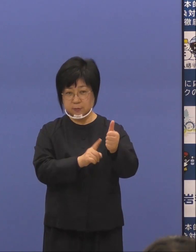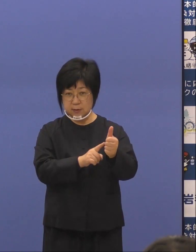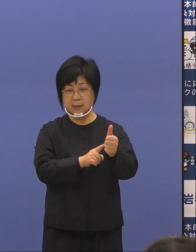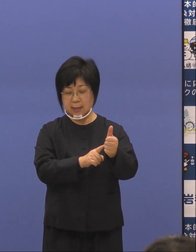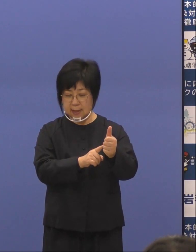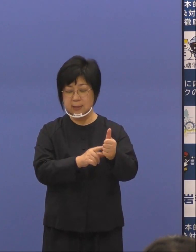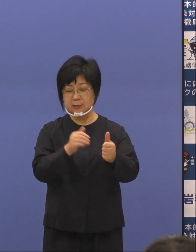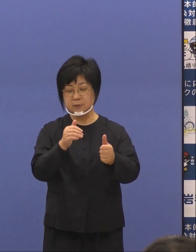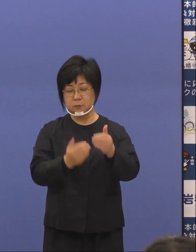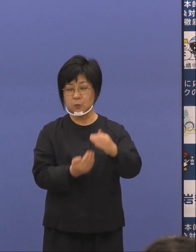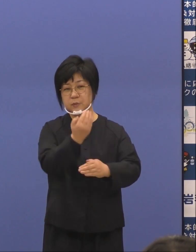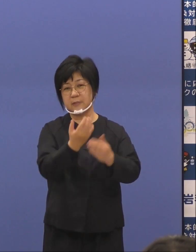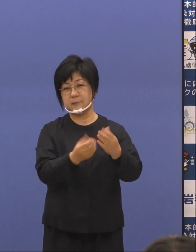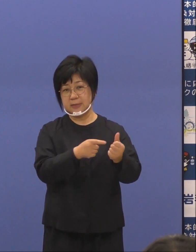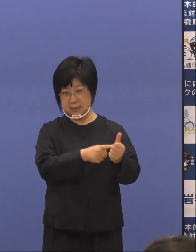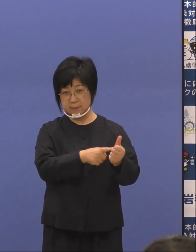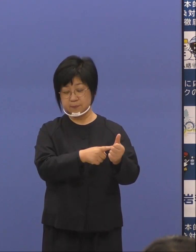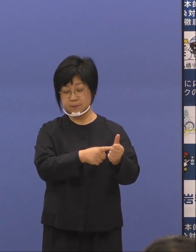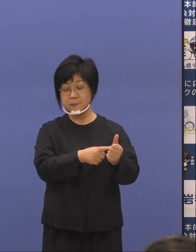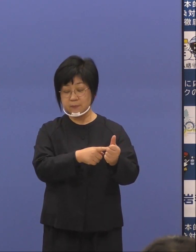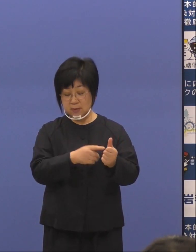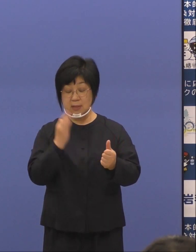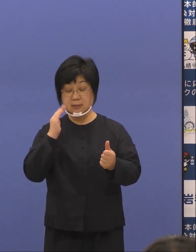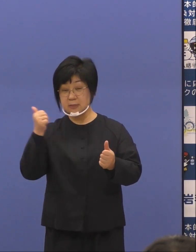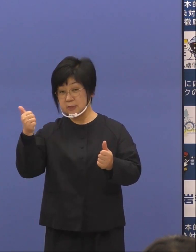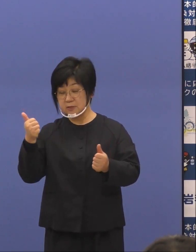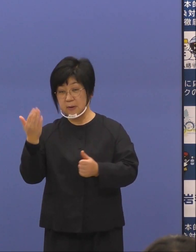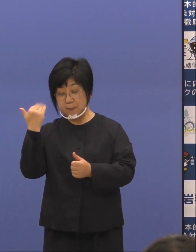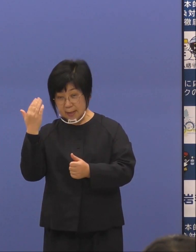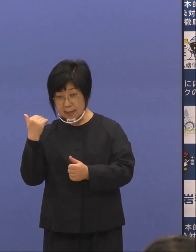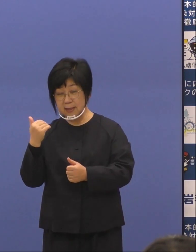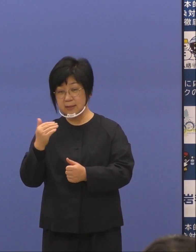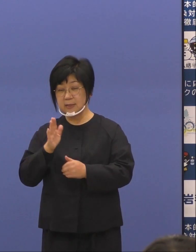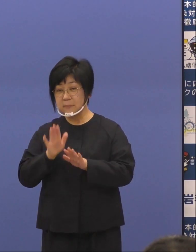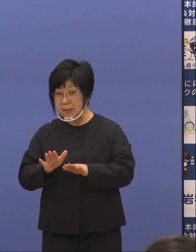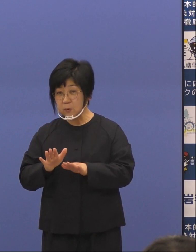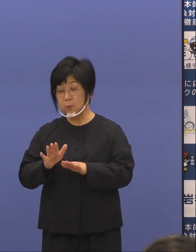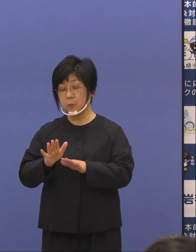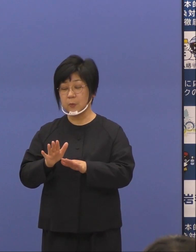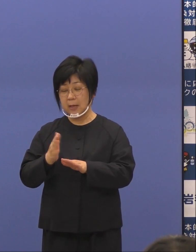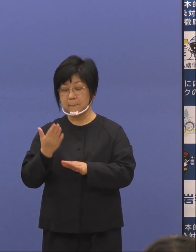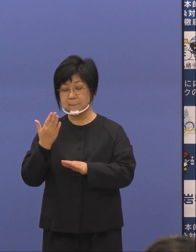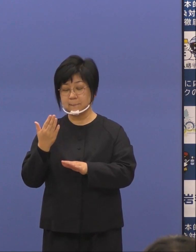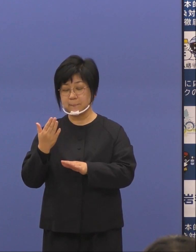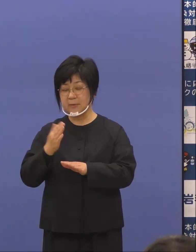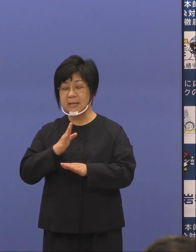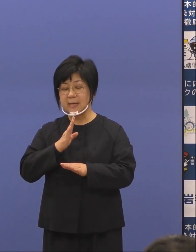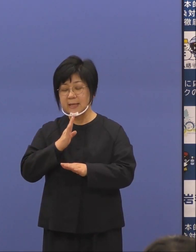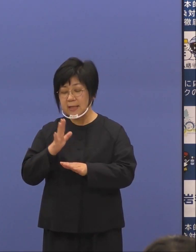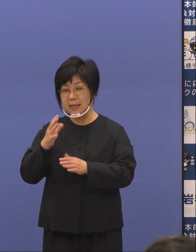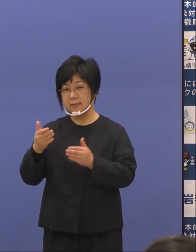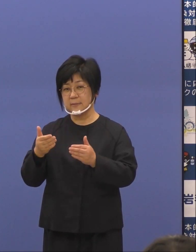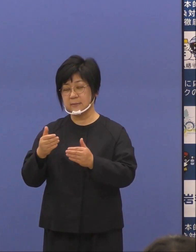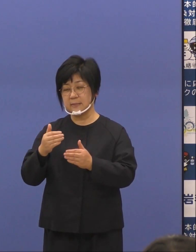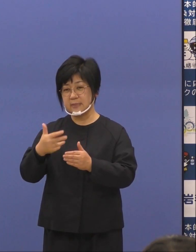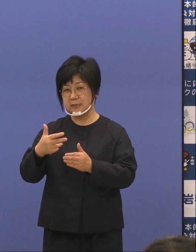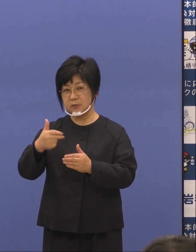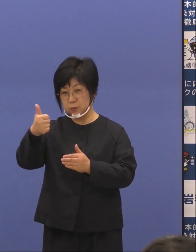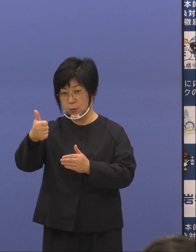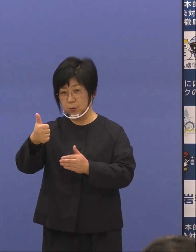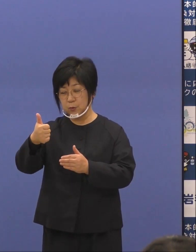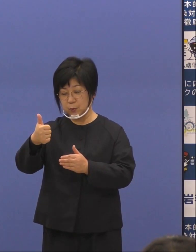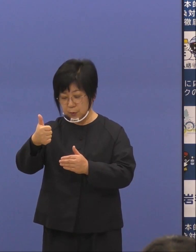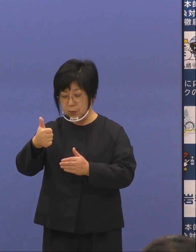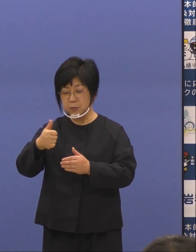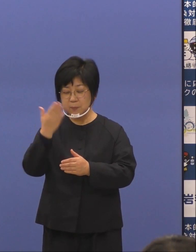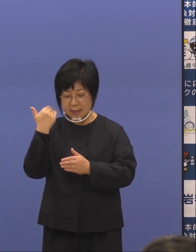前の会見でも現職の方を、リーダーシップが優れているというところ、あとはその一緒にですね、民主党時代に